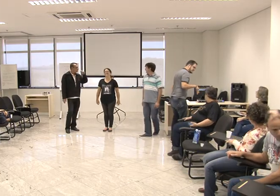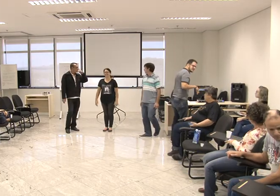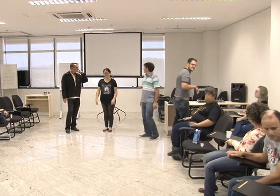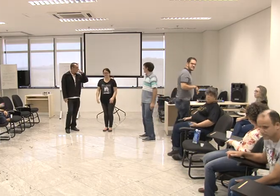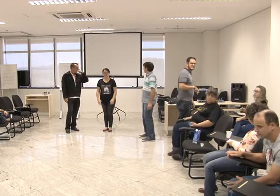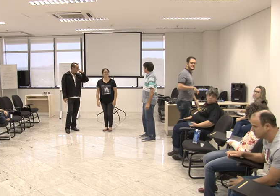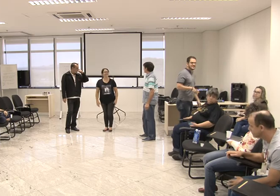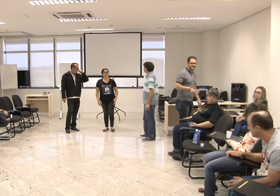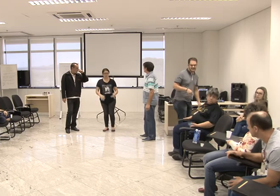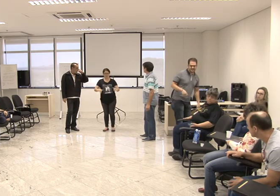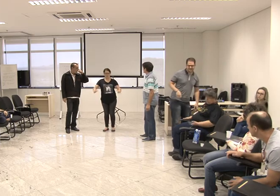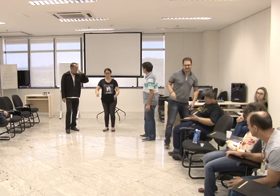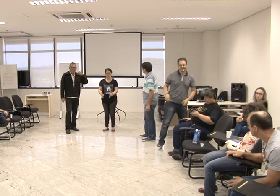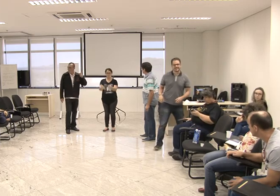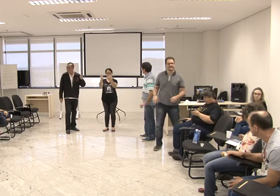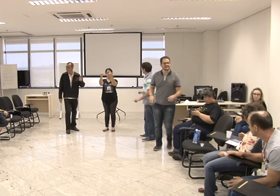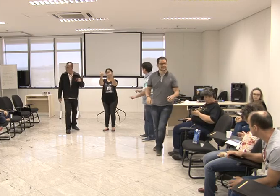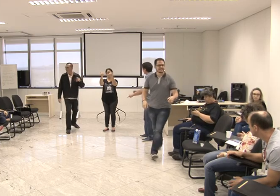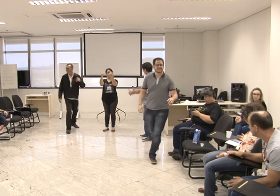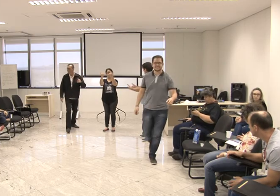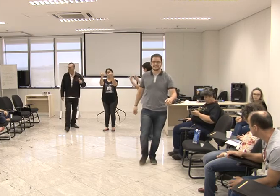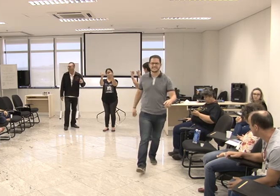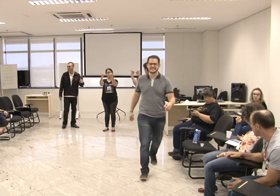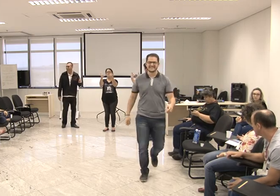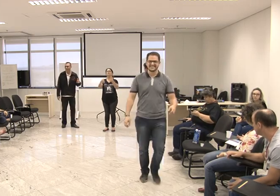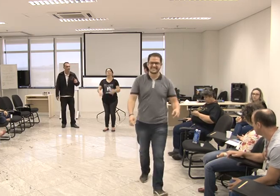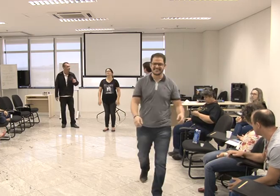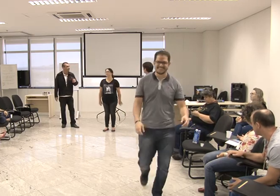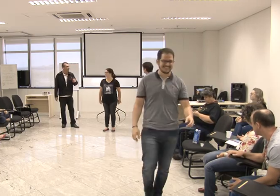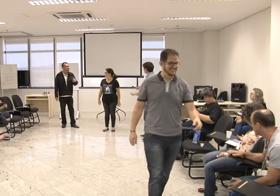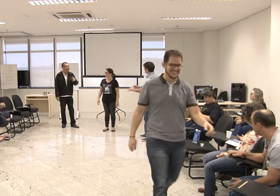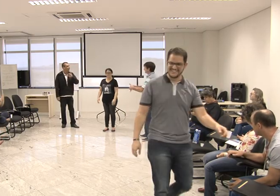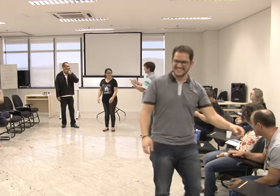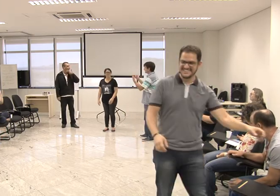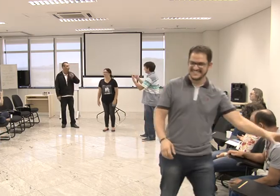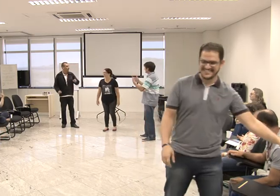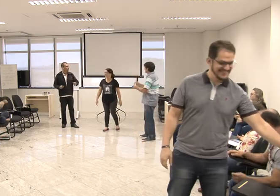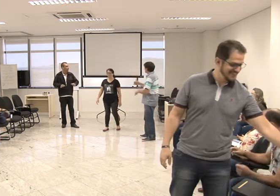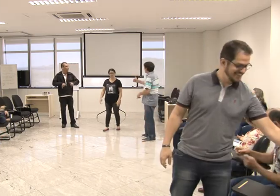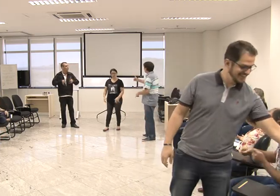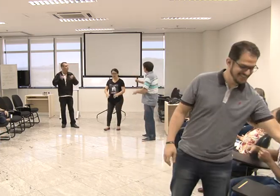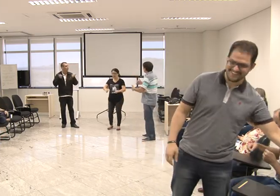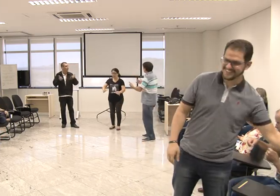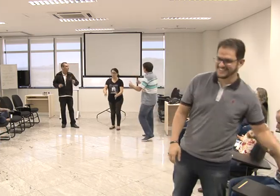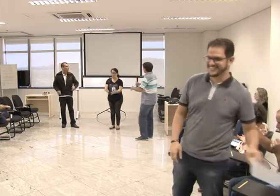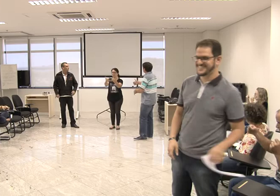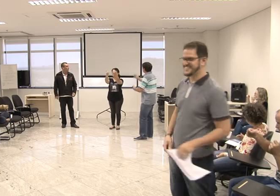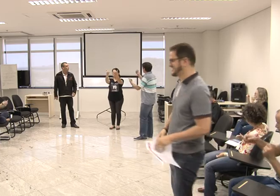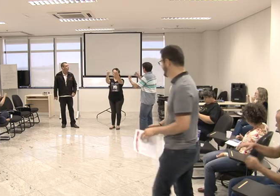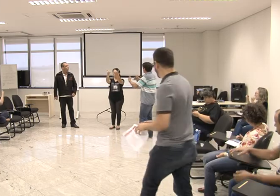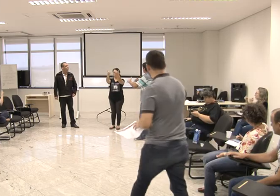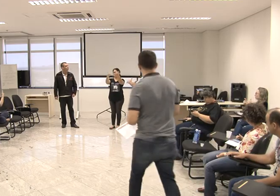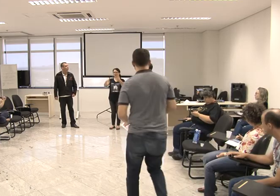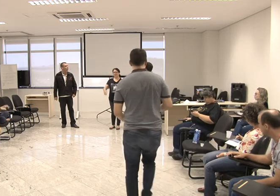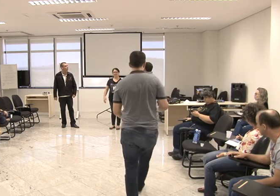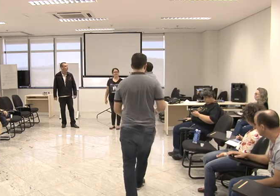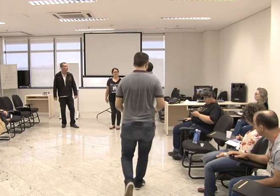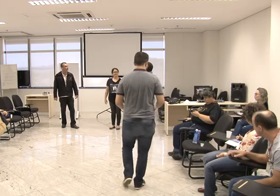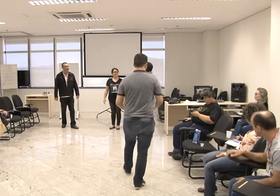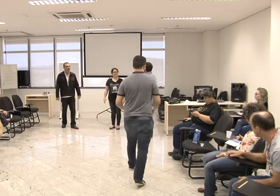Como é outro? Fazer o símbolo da alcinha. Não, só. Só? Mas e a mão aí significa o